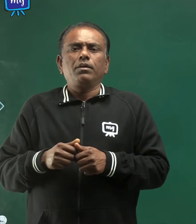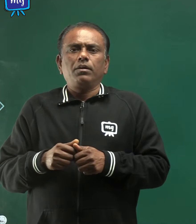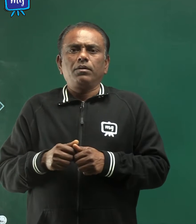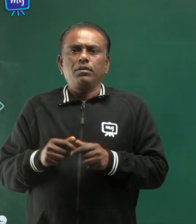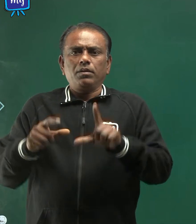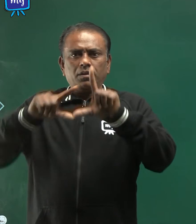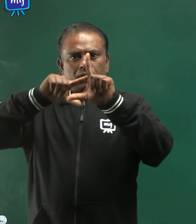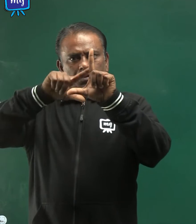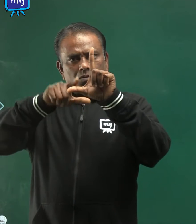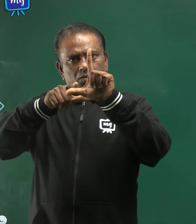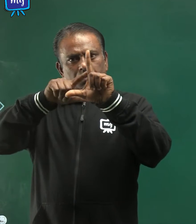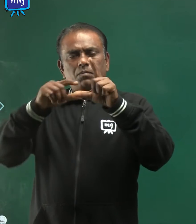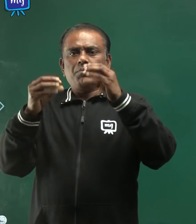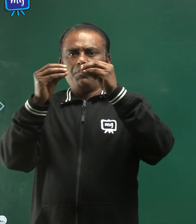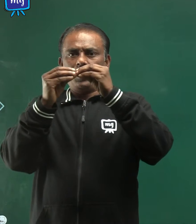कोण B के बराबर